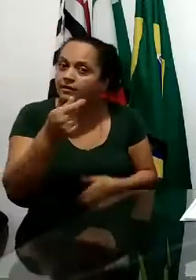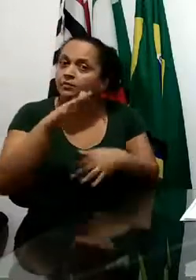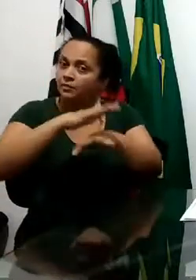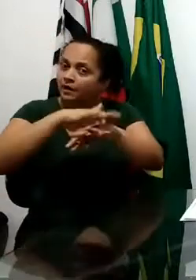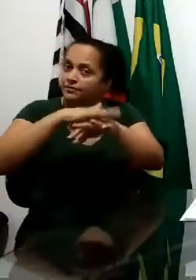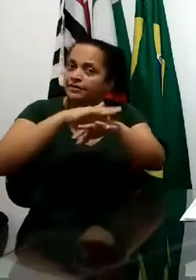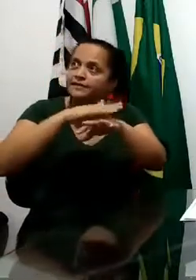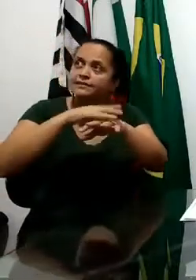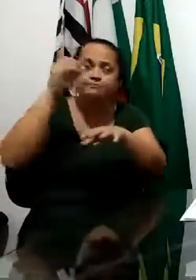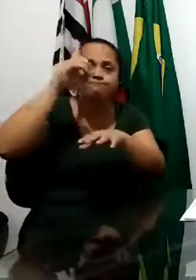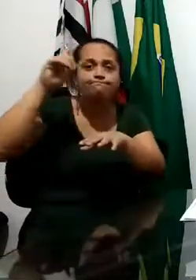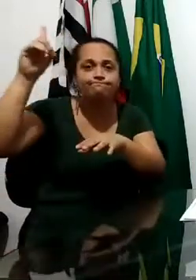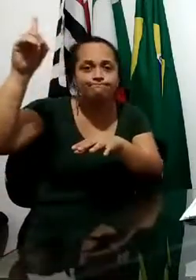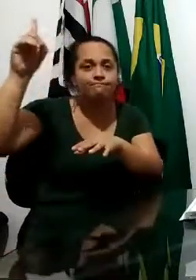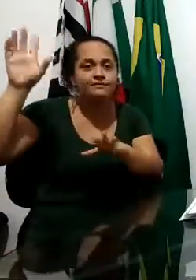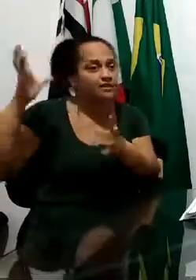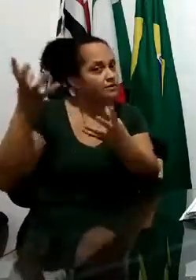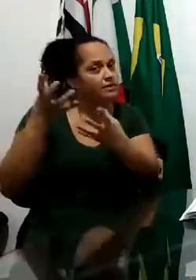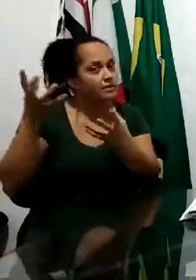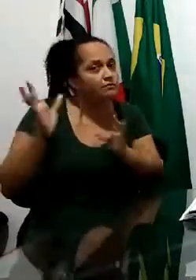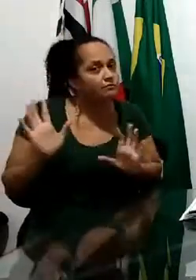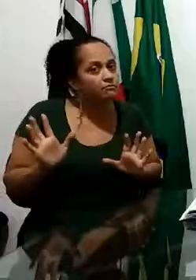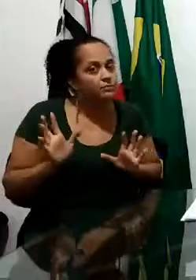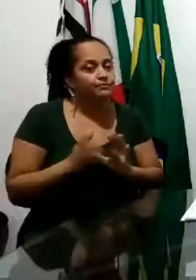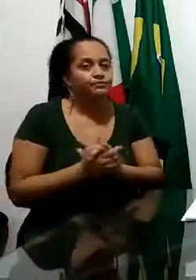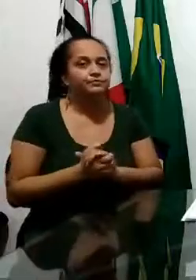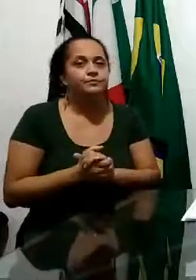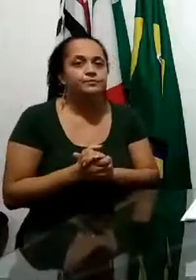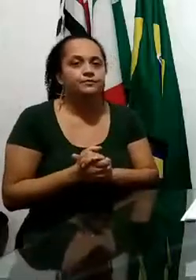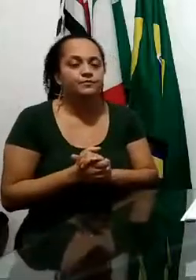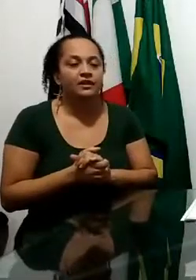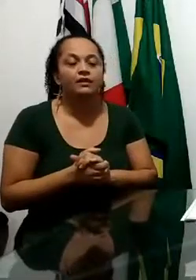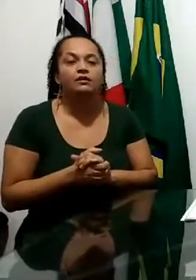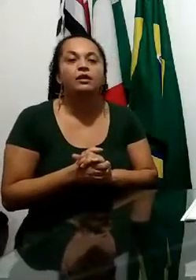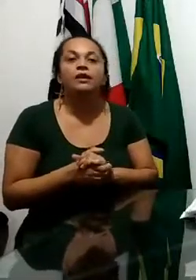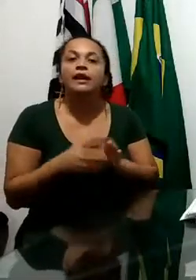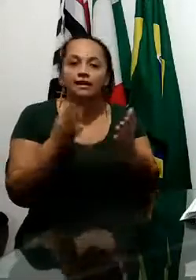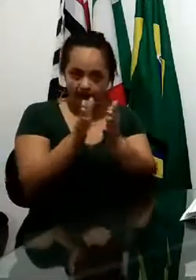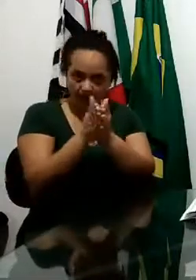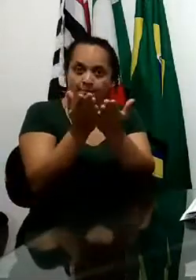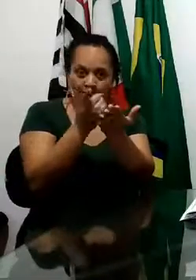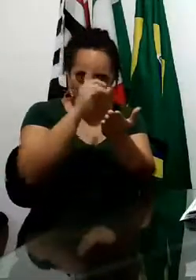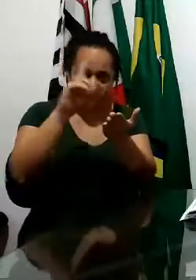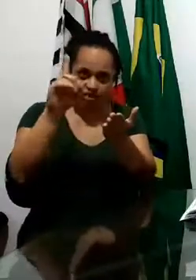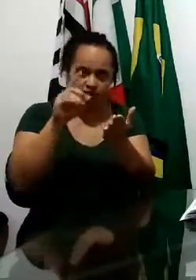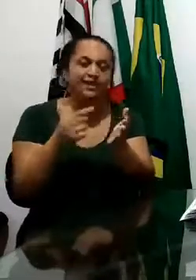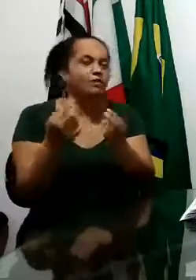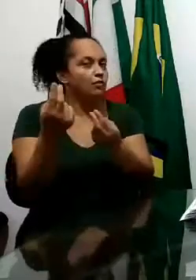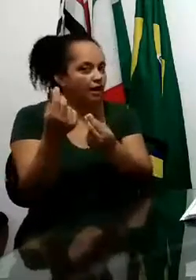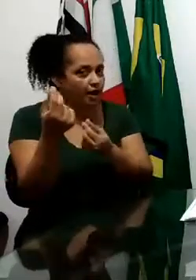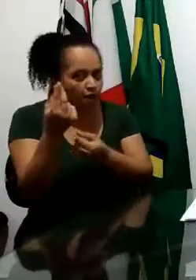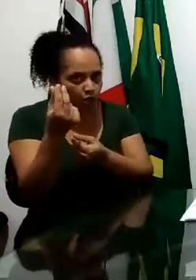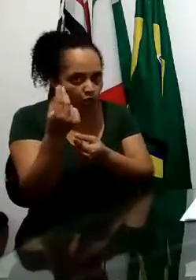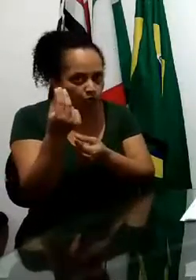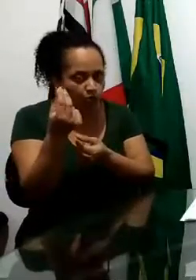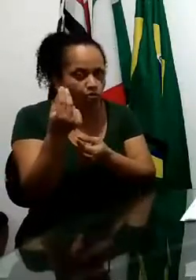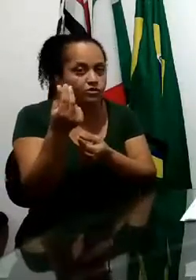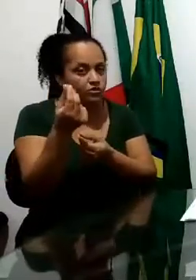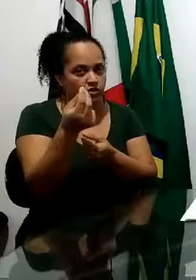obra. Na verdade, aqui nesse texto, talento era dinheiro, para eles negociarem e